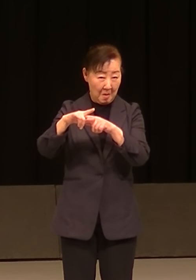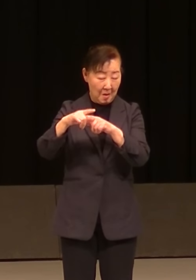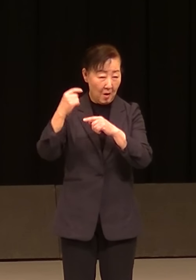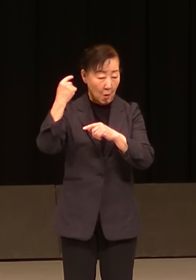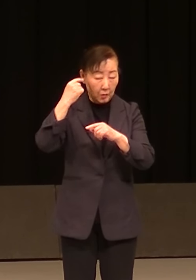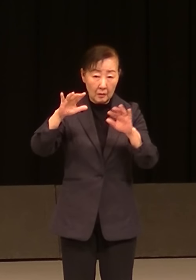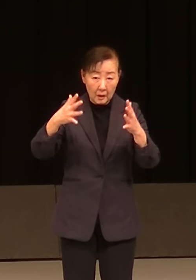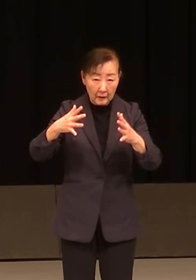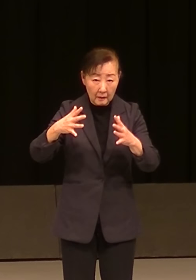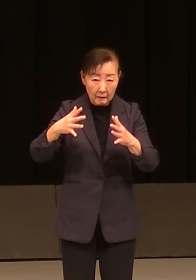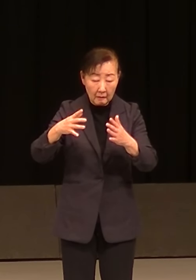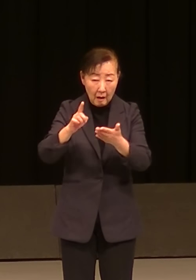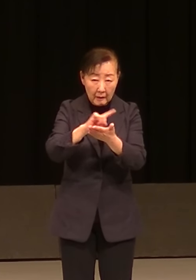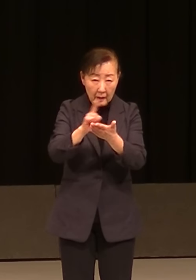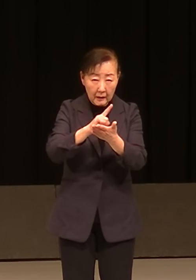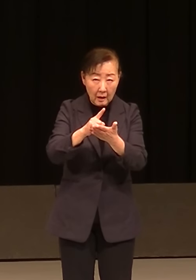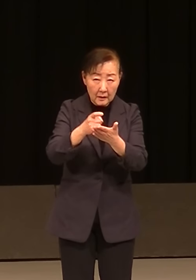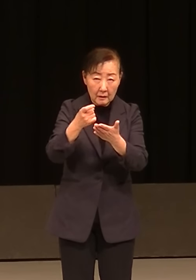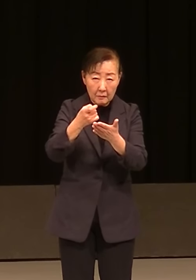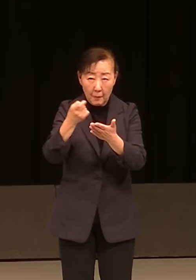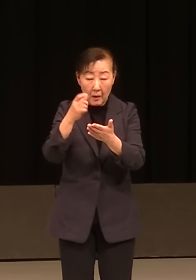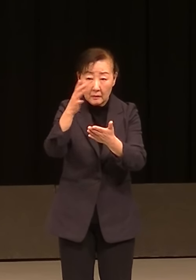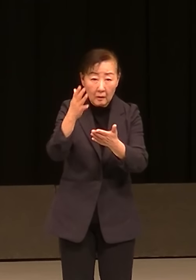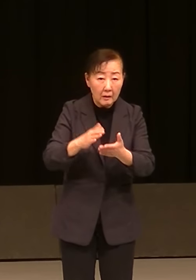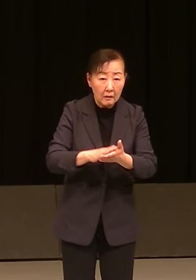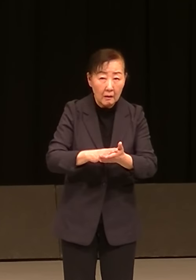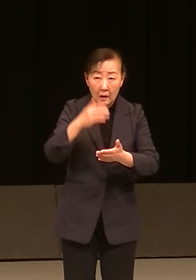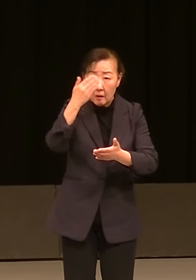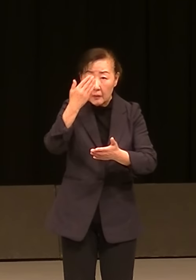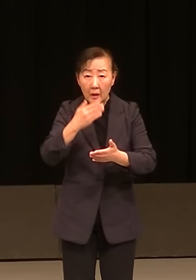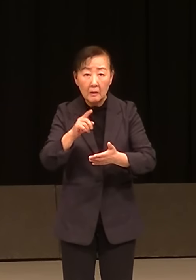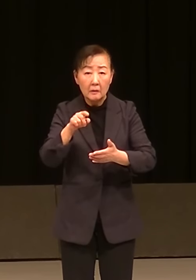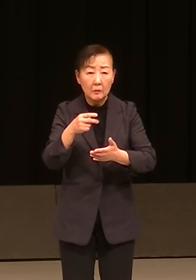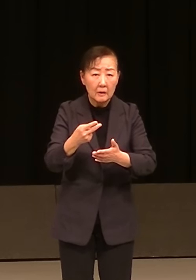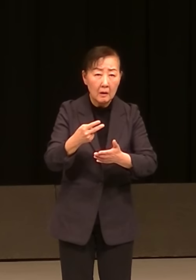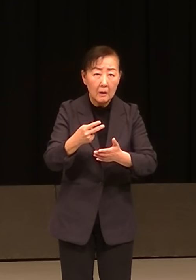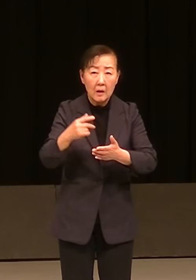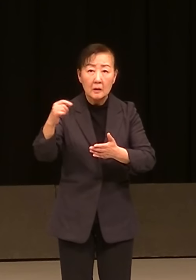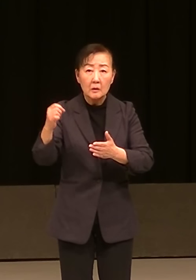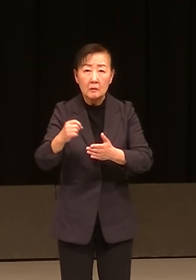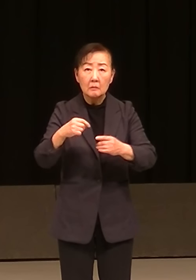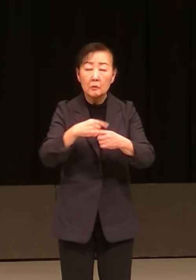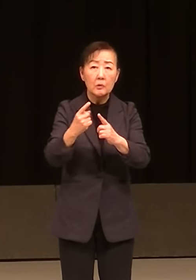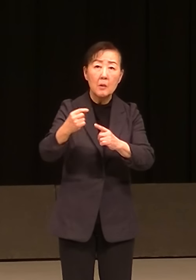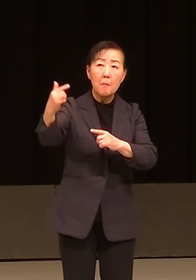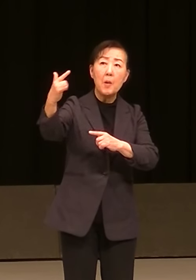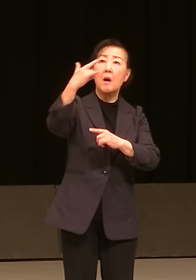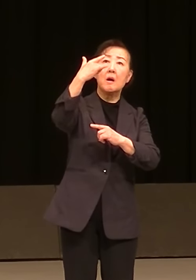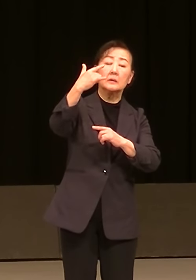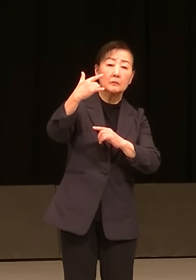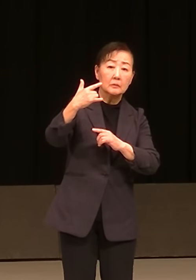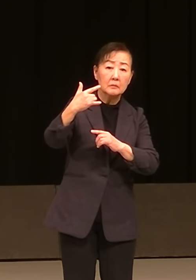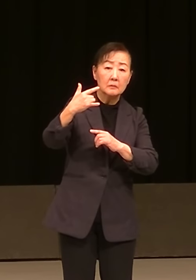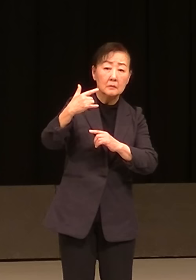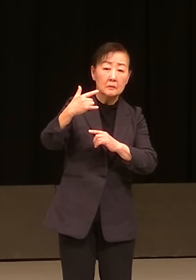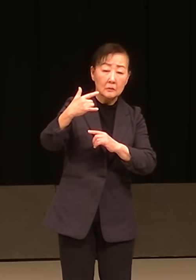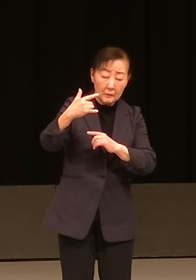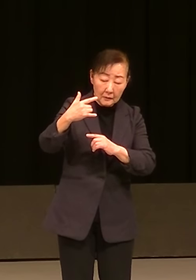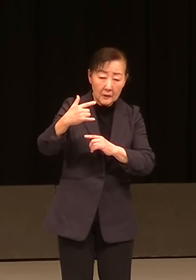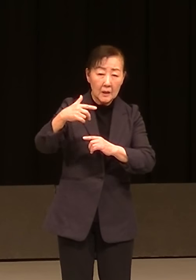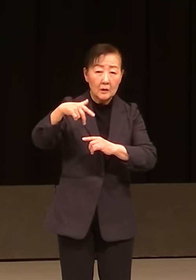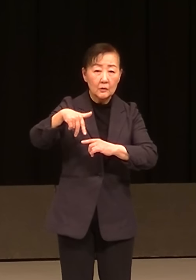しない、レーダーに引っかからない、で見えないのに急に攻めている、それがステルス兵器